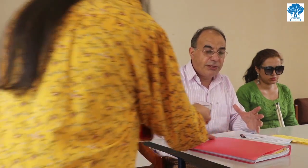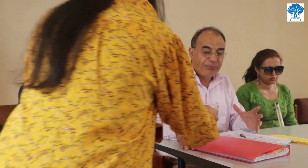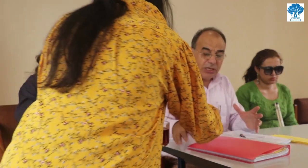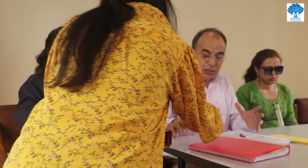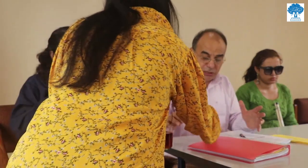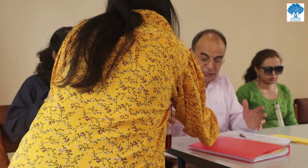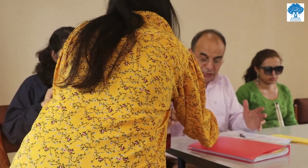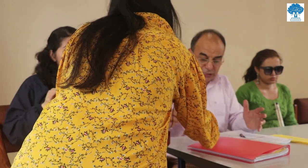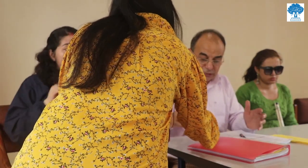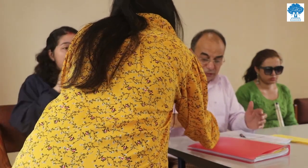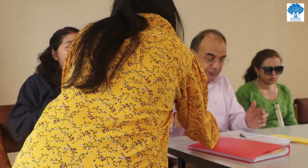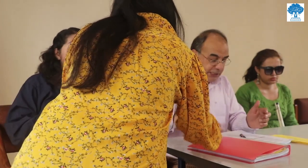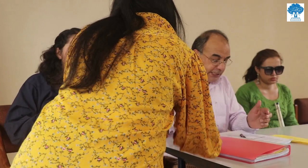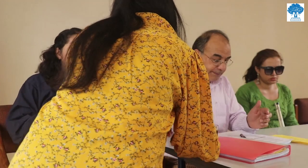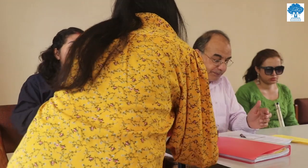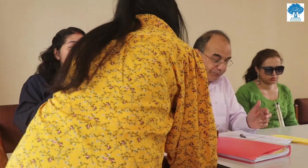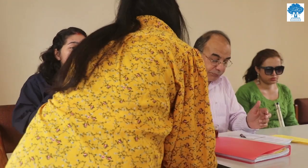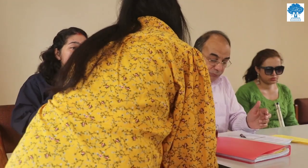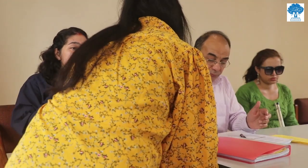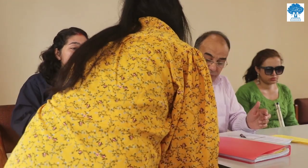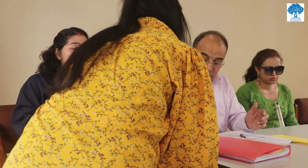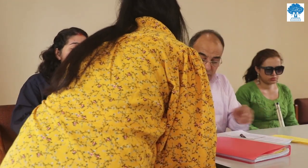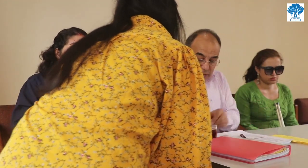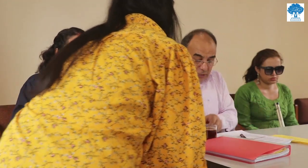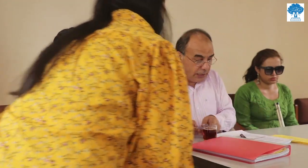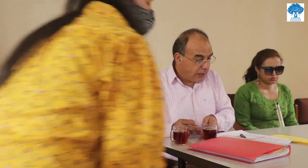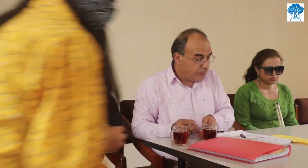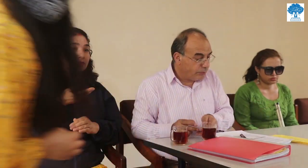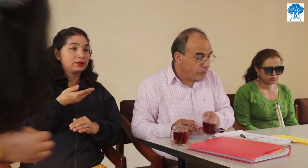दिइएको छ अनि त्यसपछि